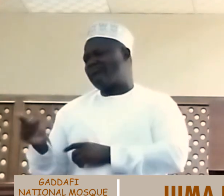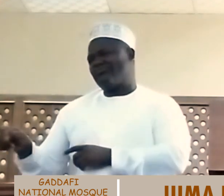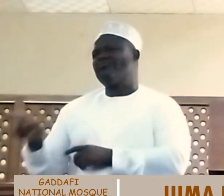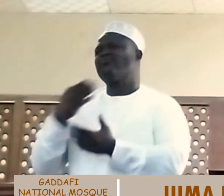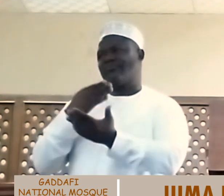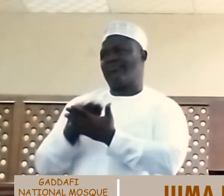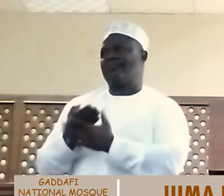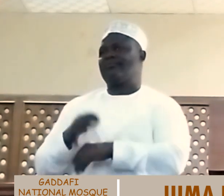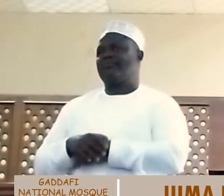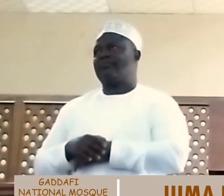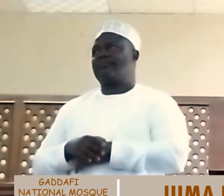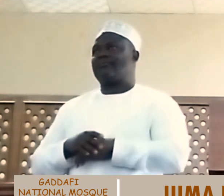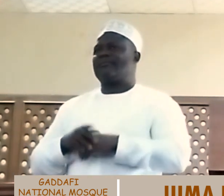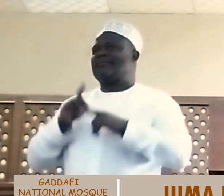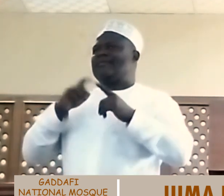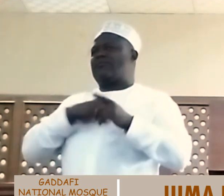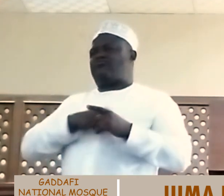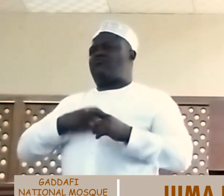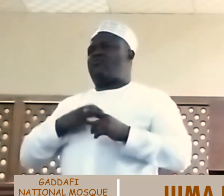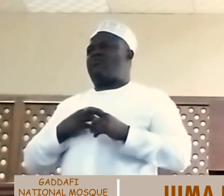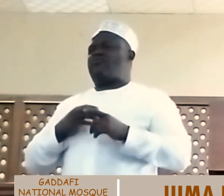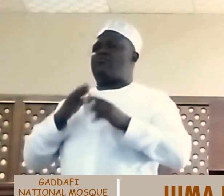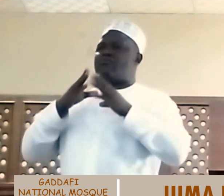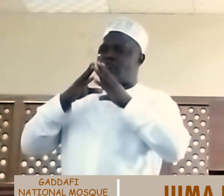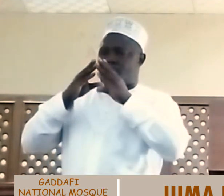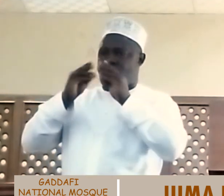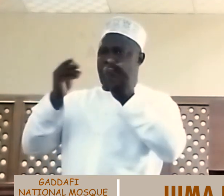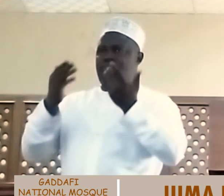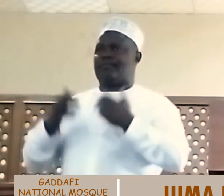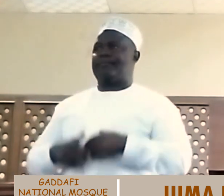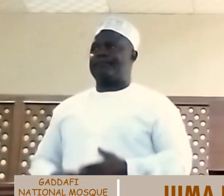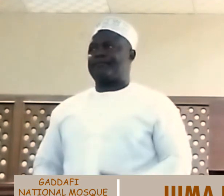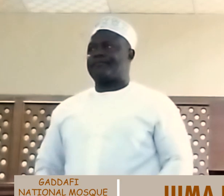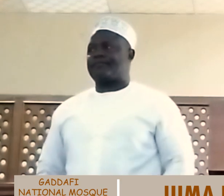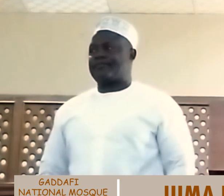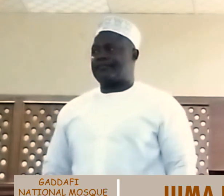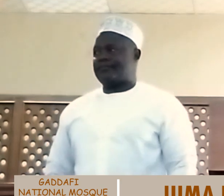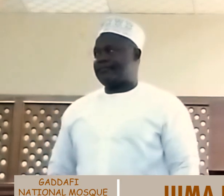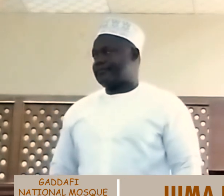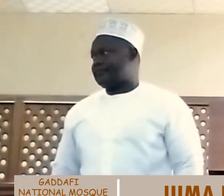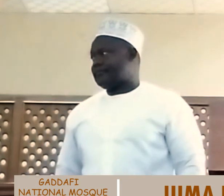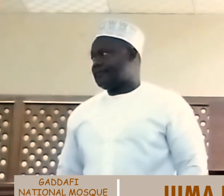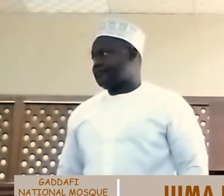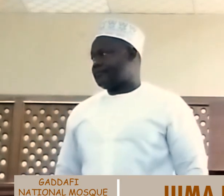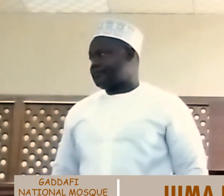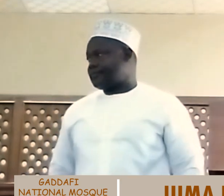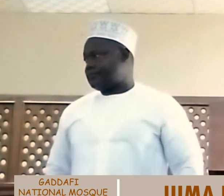omulongoofu obusungu ne buggwaawo aqulu qawli hadha wastaghfiru llaha